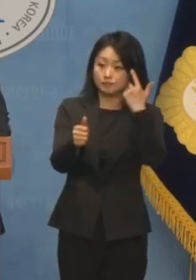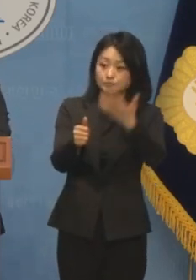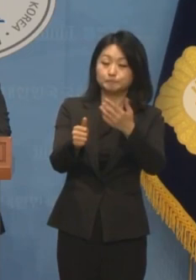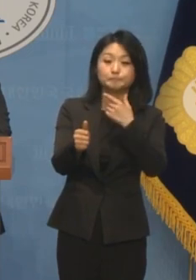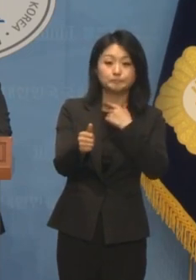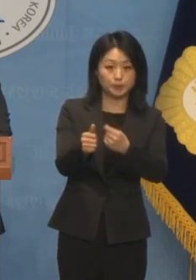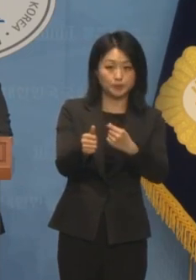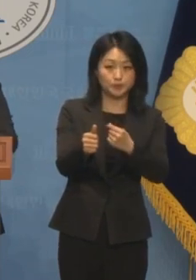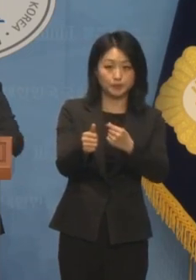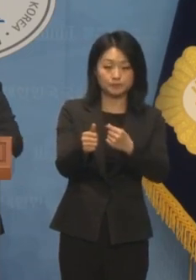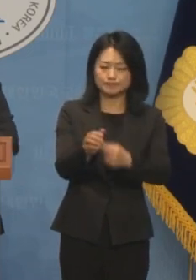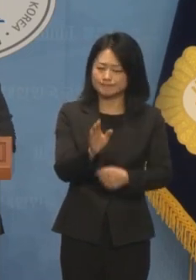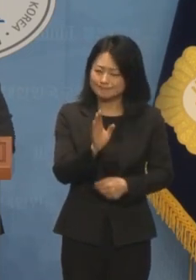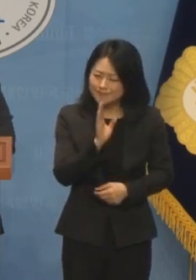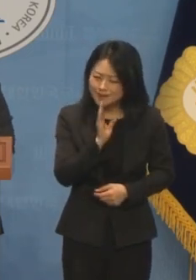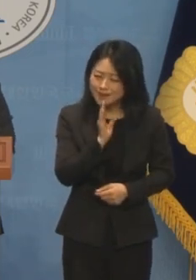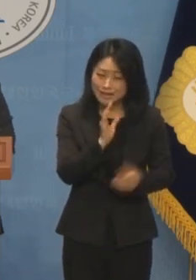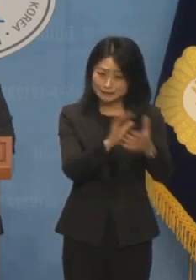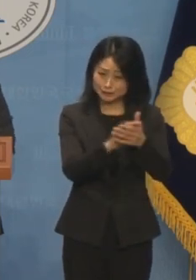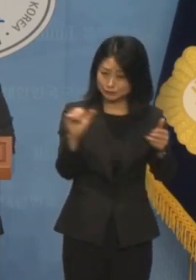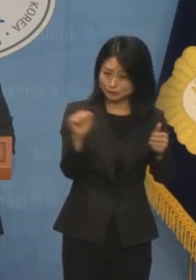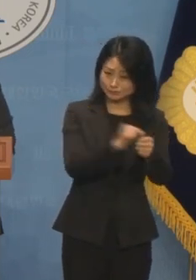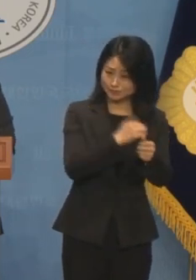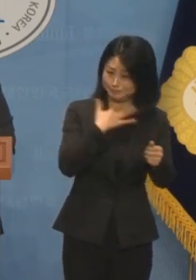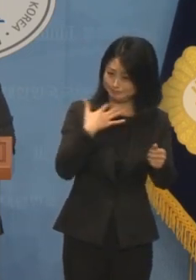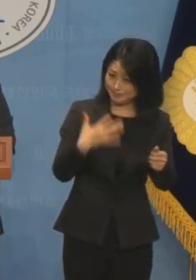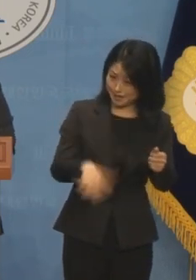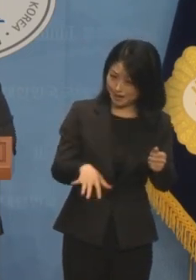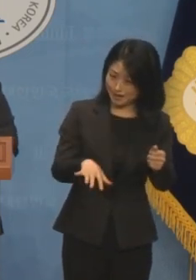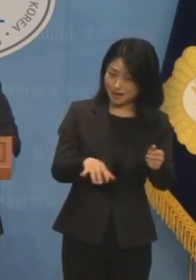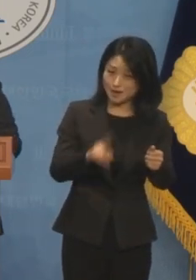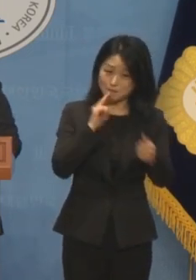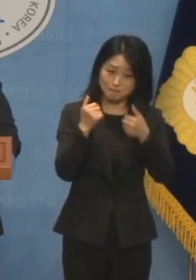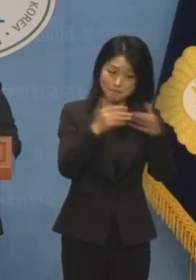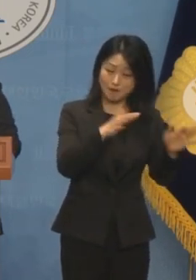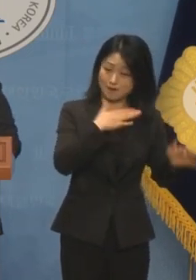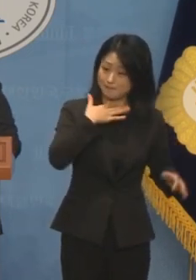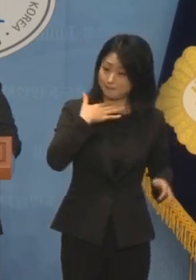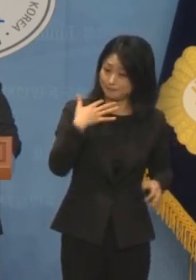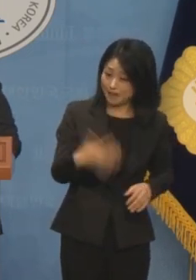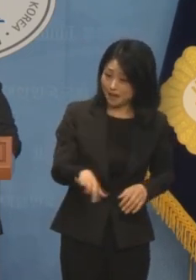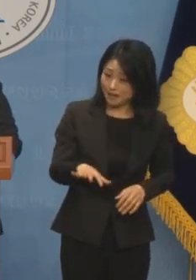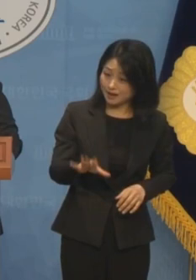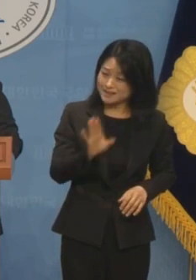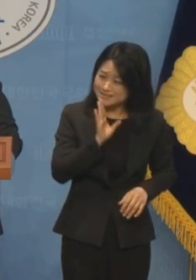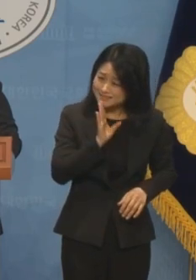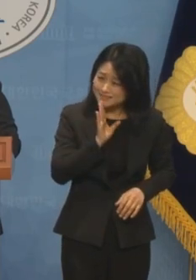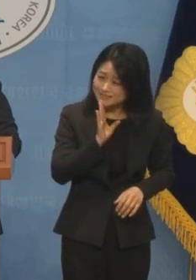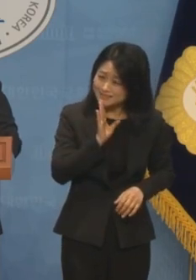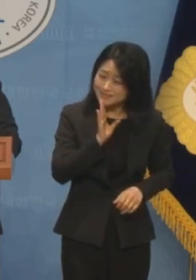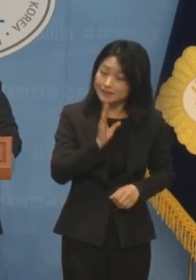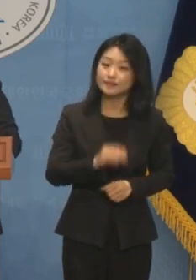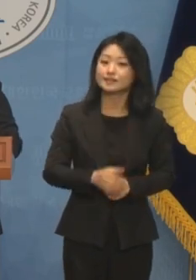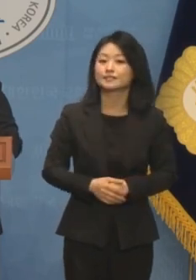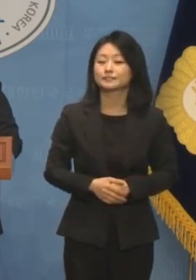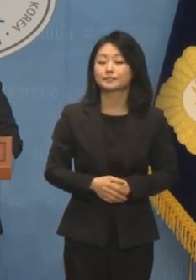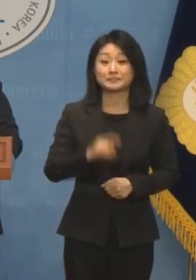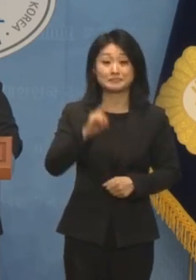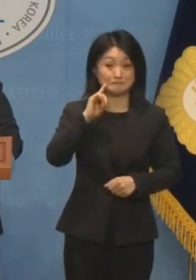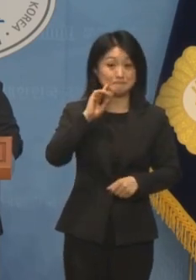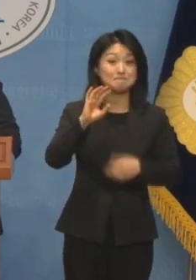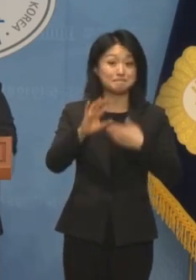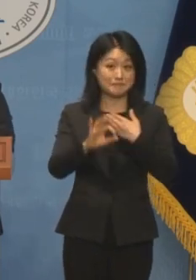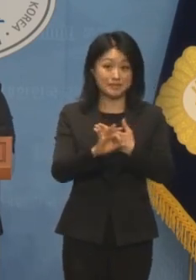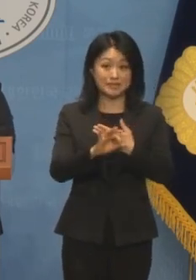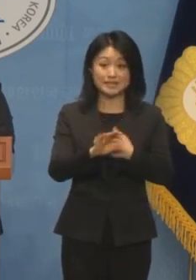묻습니다. 정말로 친구들을 폭행하거나 폭언을 내뱉은 적 없으십니까? 만일 그런